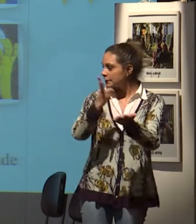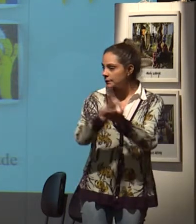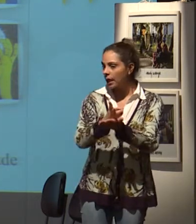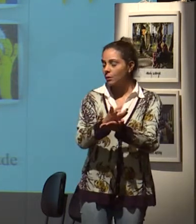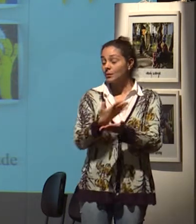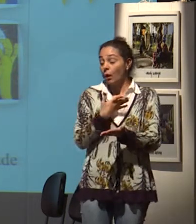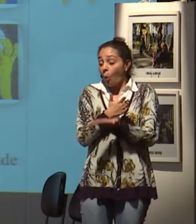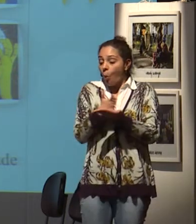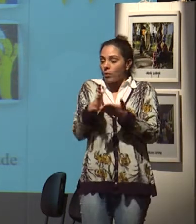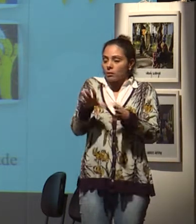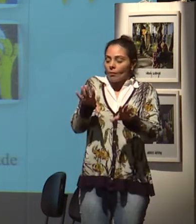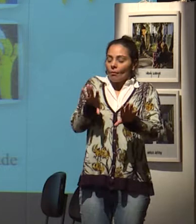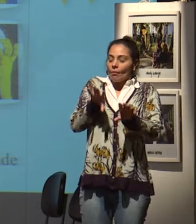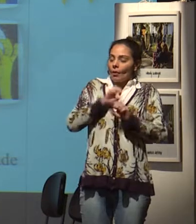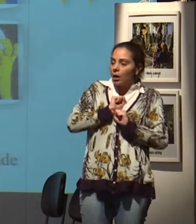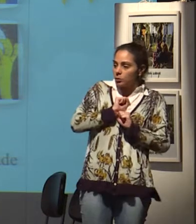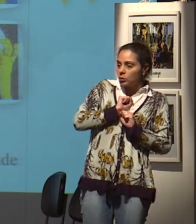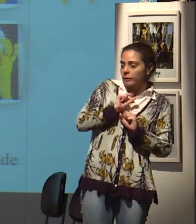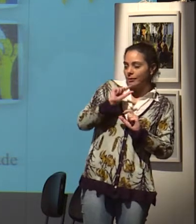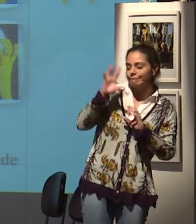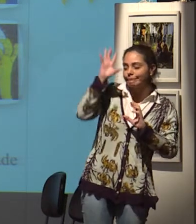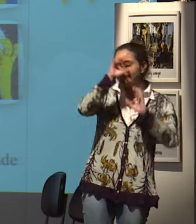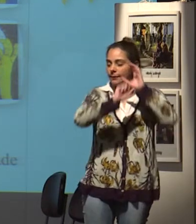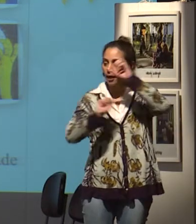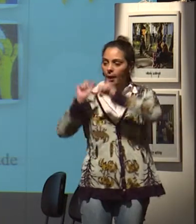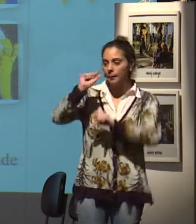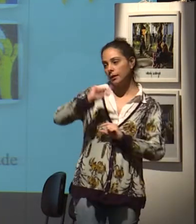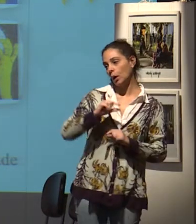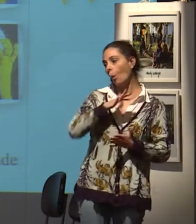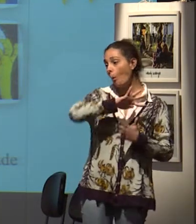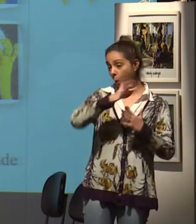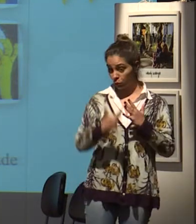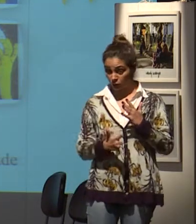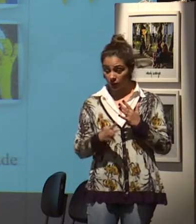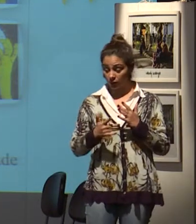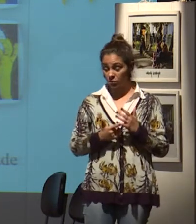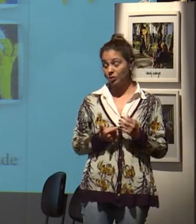ajudaram muito, sempre me ajudaram. E foi que eu comecei a aprender, aos poucos, a língua de sinais.